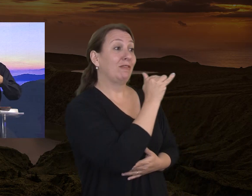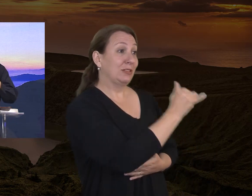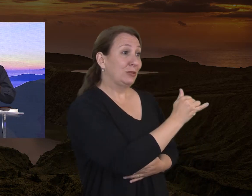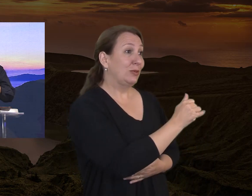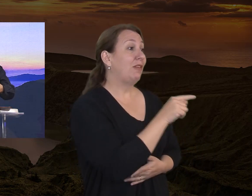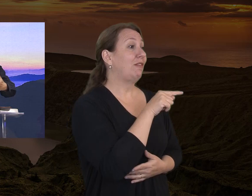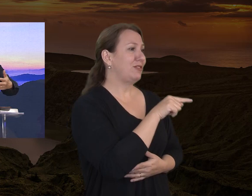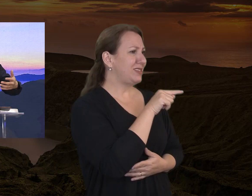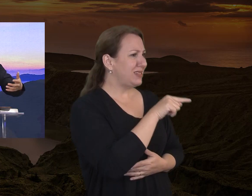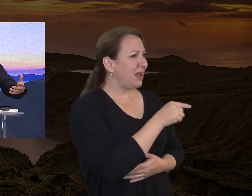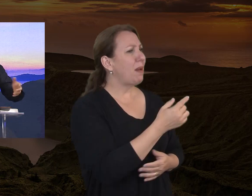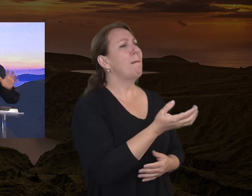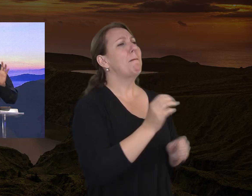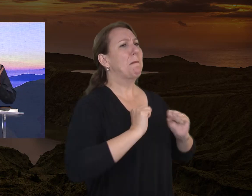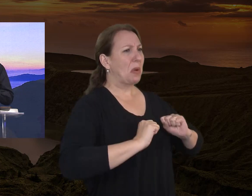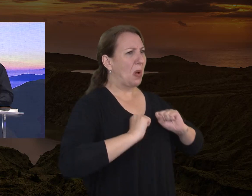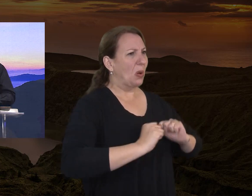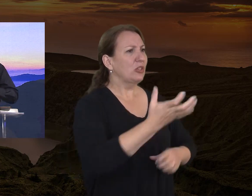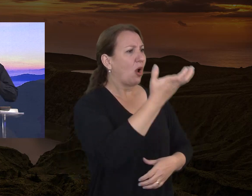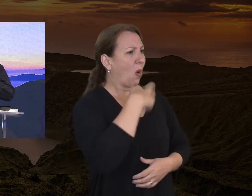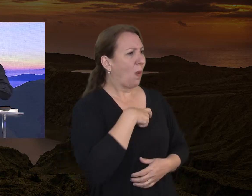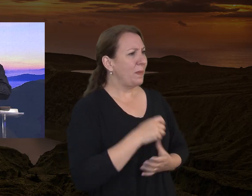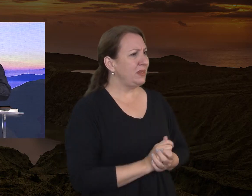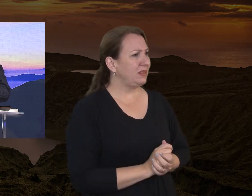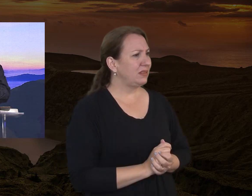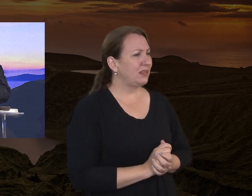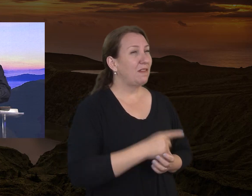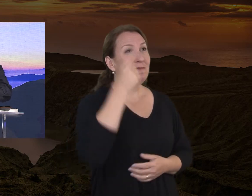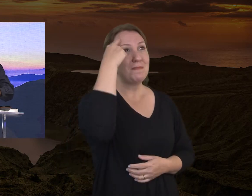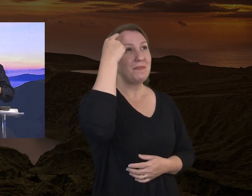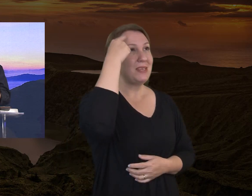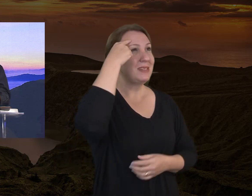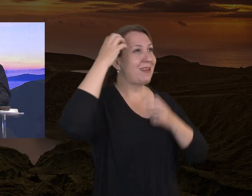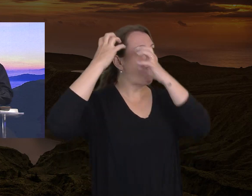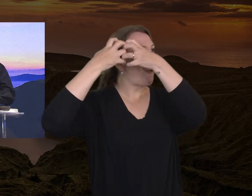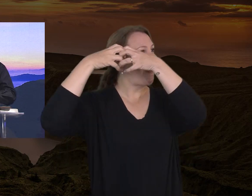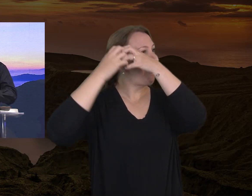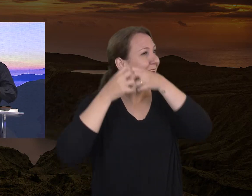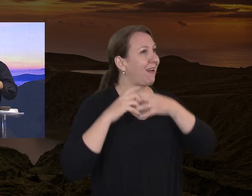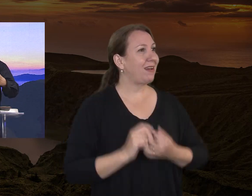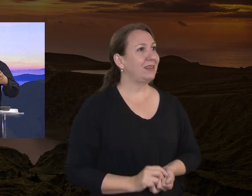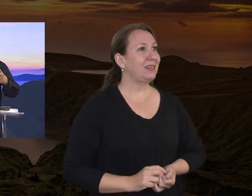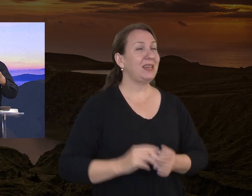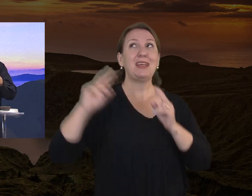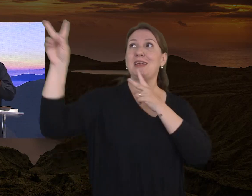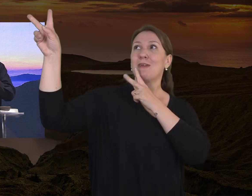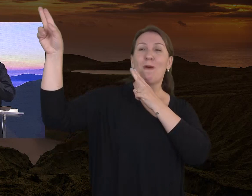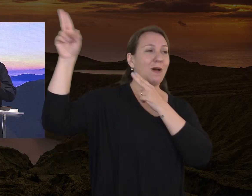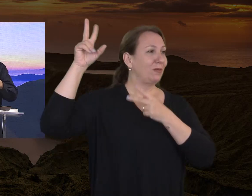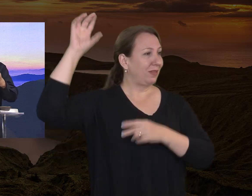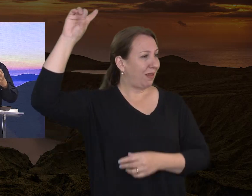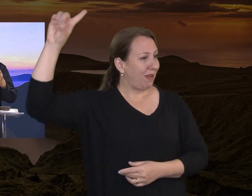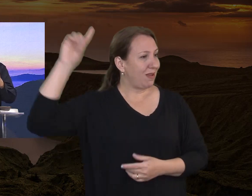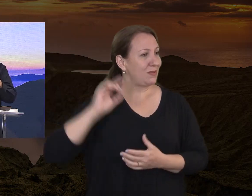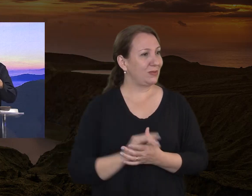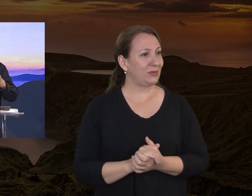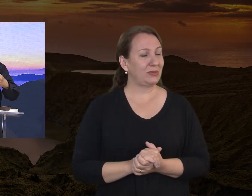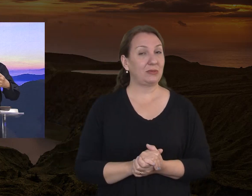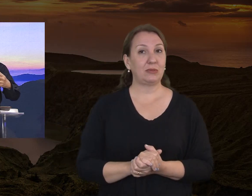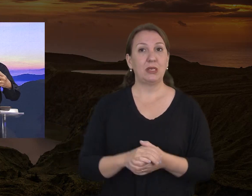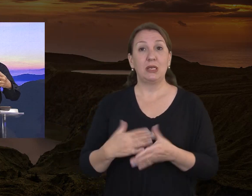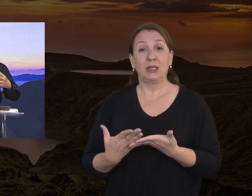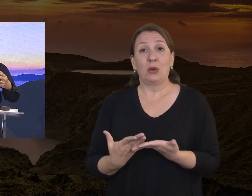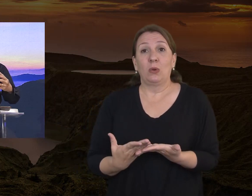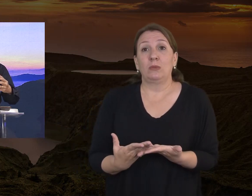toda a sagacidade da serpente, de Satanás, é desconectar o homem